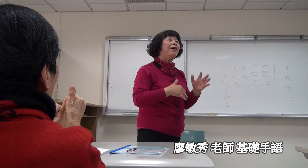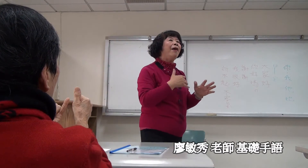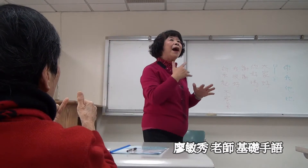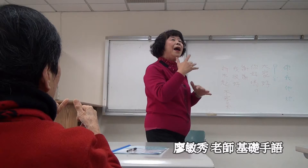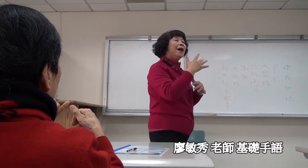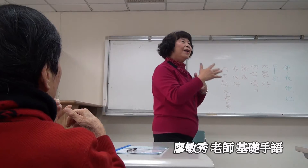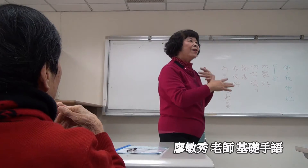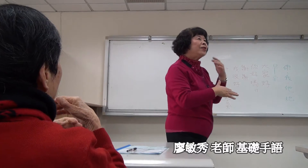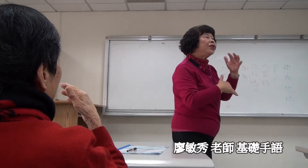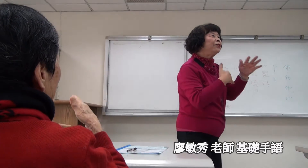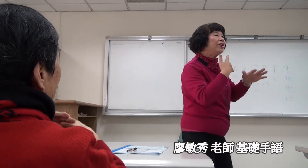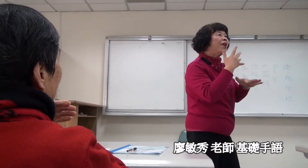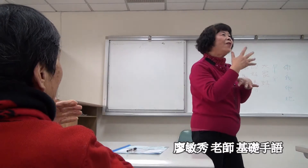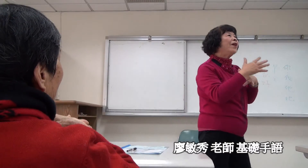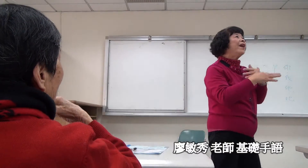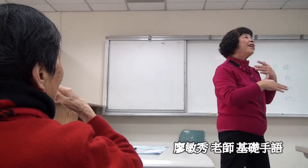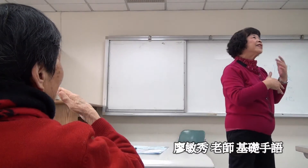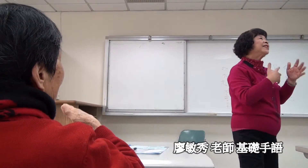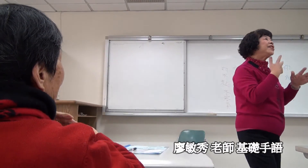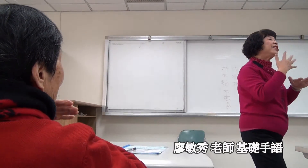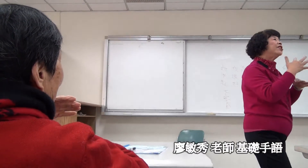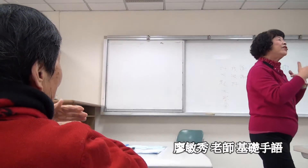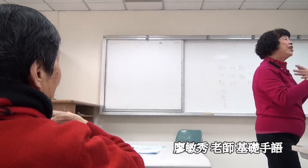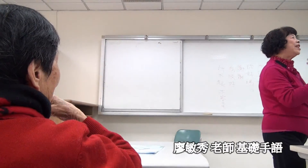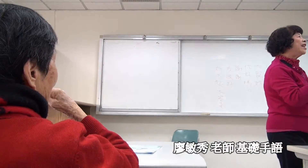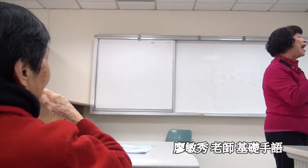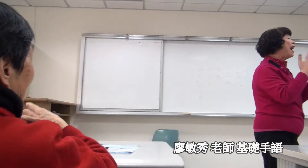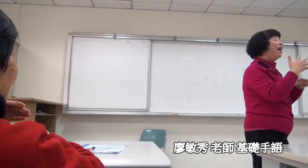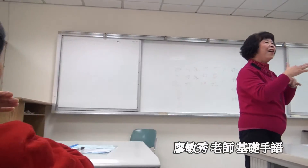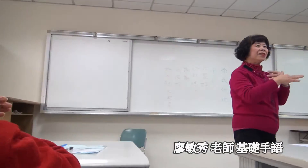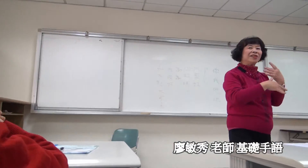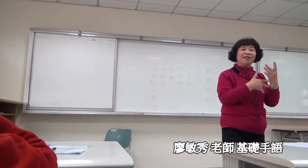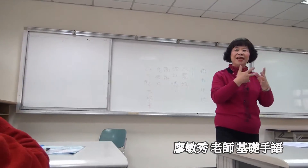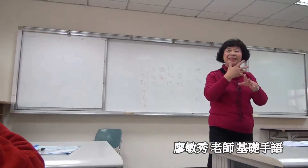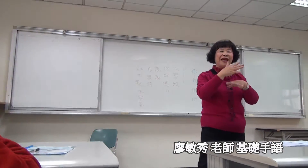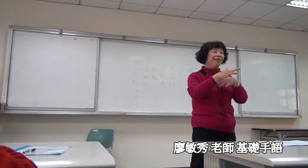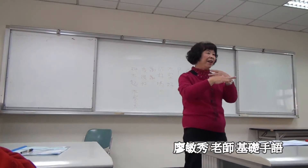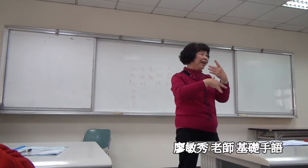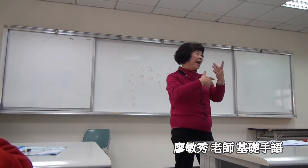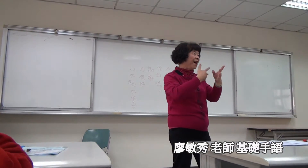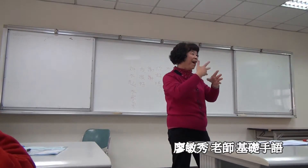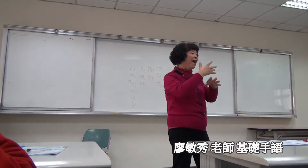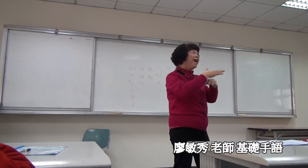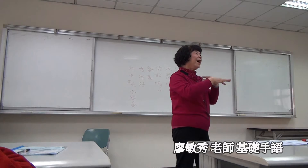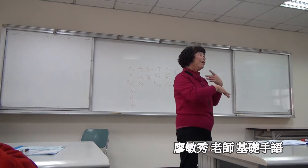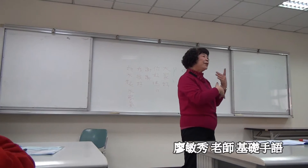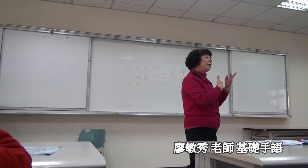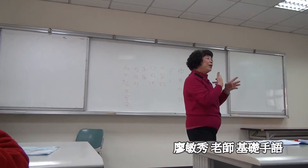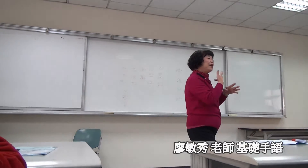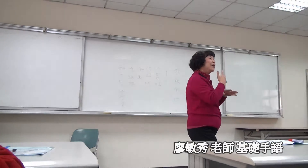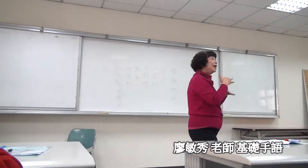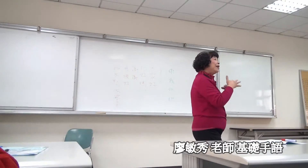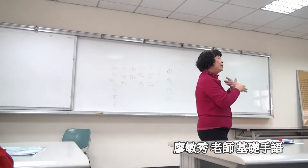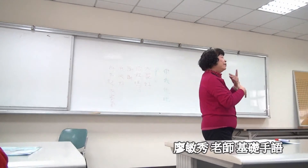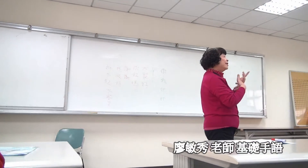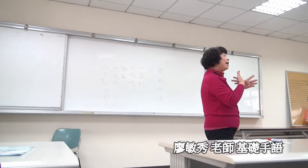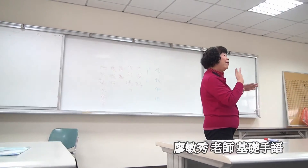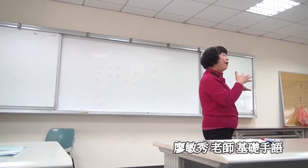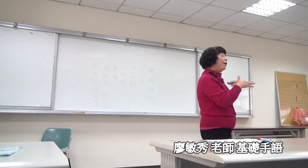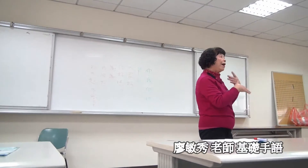话，用手的恭维好在秋意啦，哈，手在讲话，你看啦，回去你如果这样画画，你